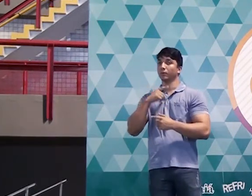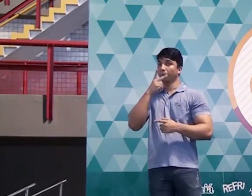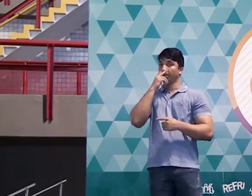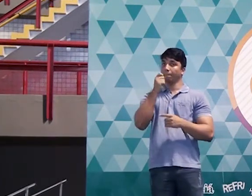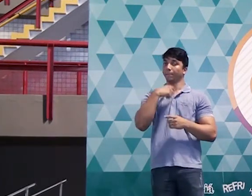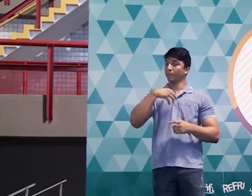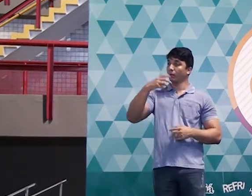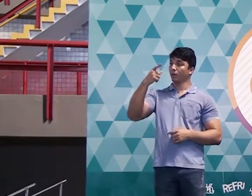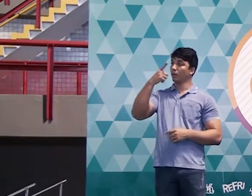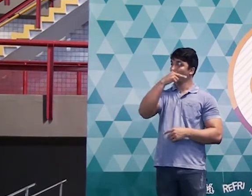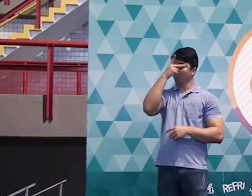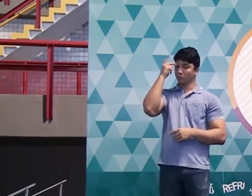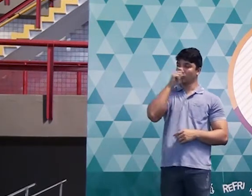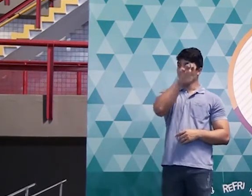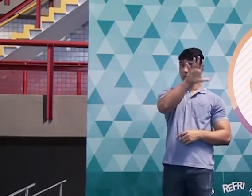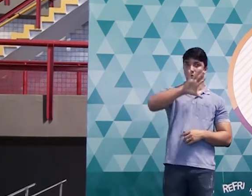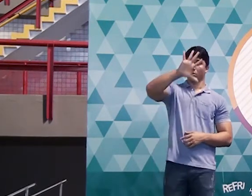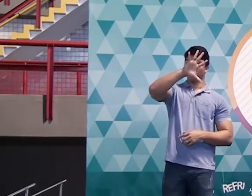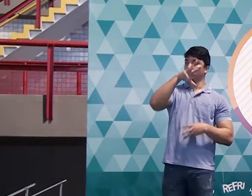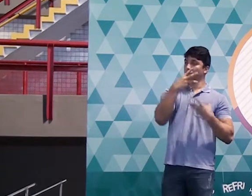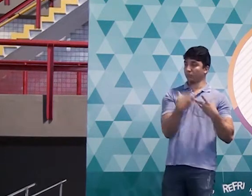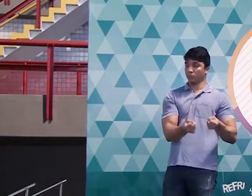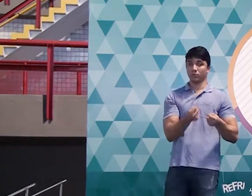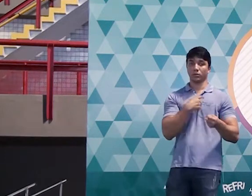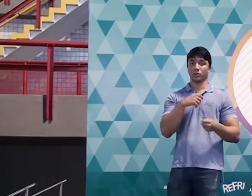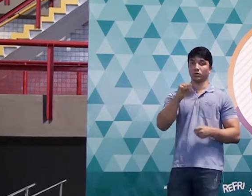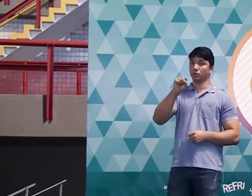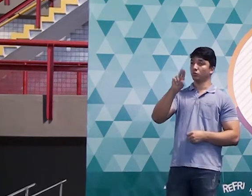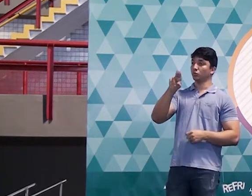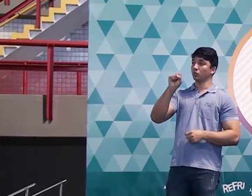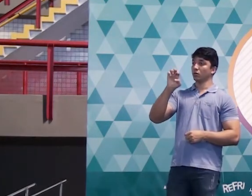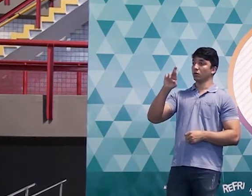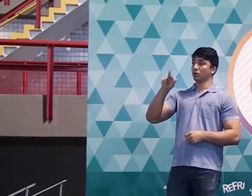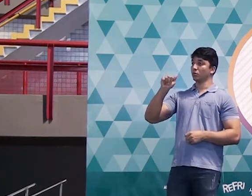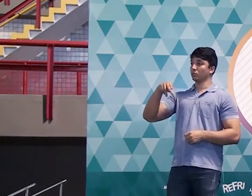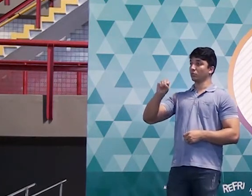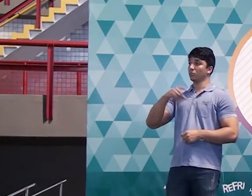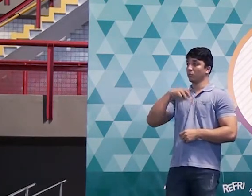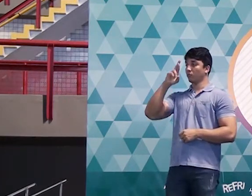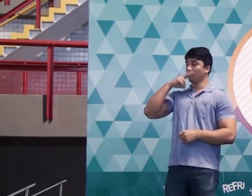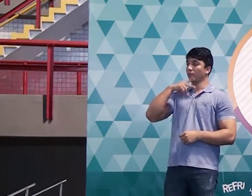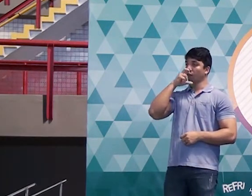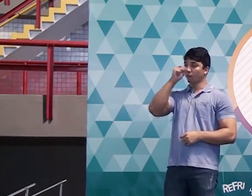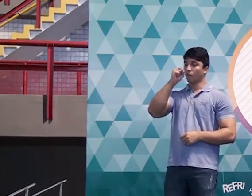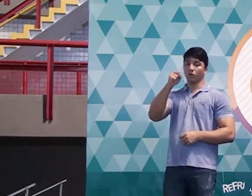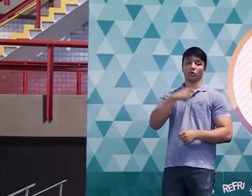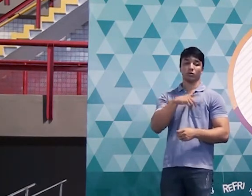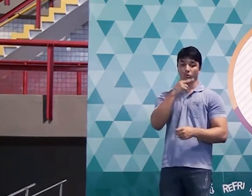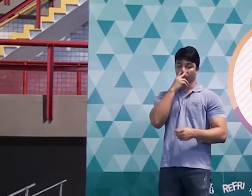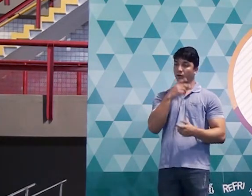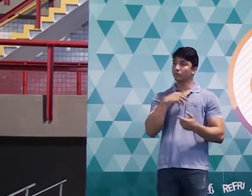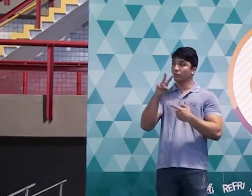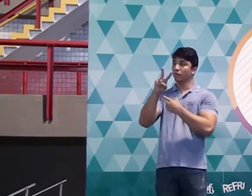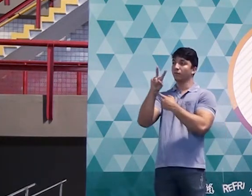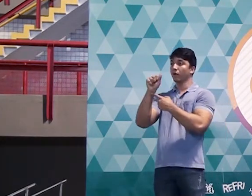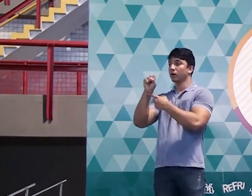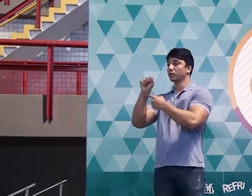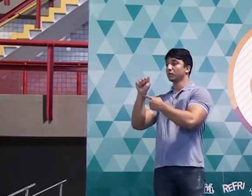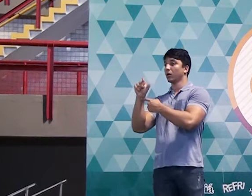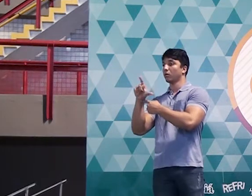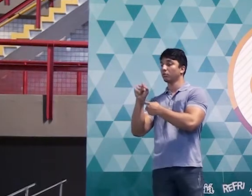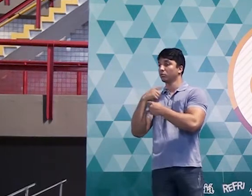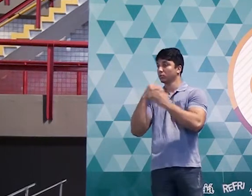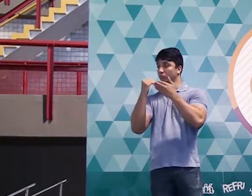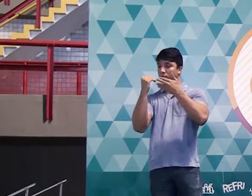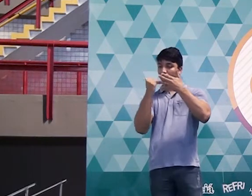adotar. O suzerano é o mais forte e o vassalo é o nobre menor. Nós temos níveis